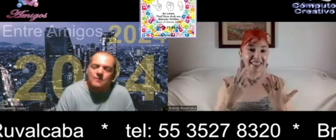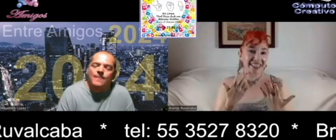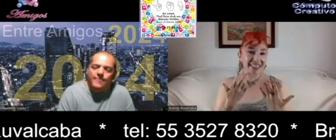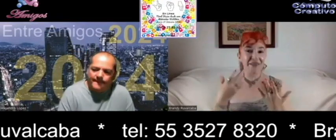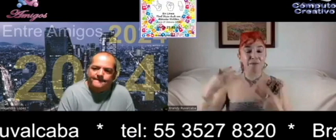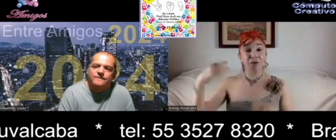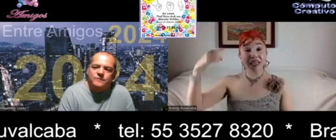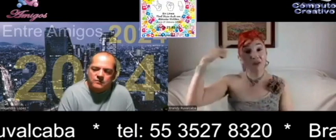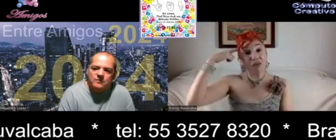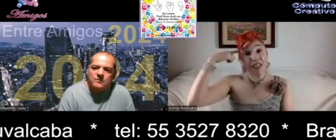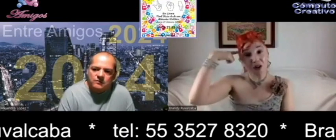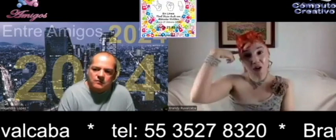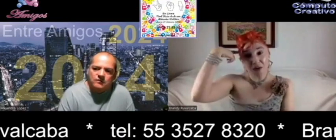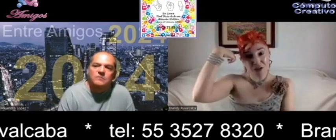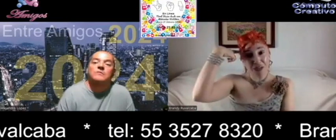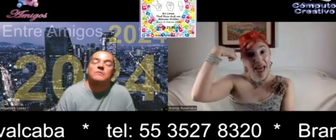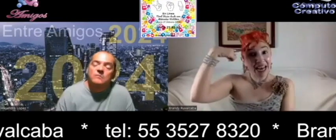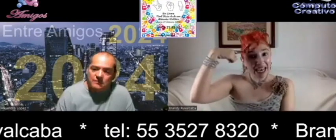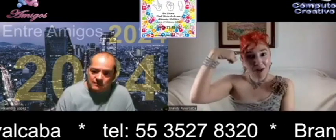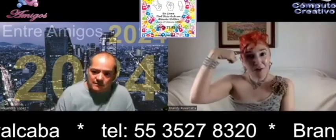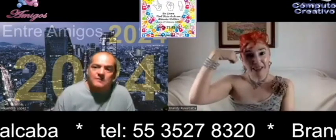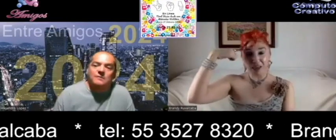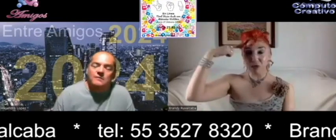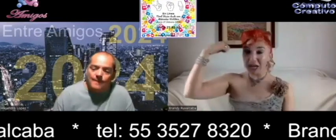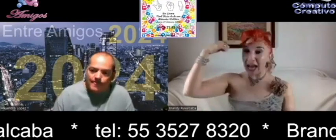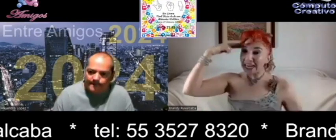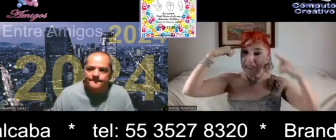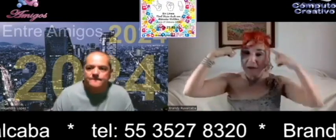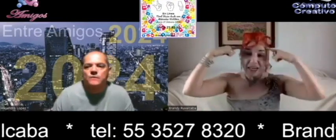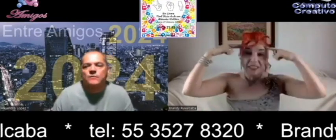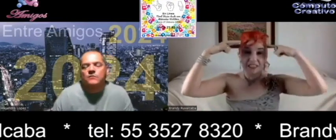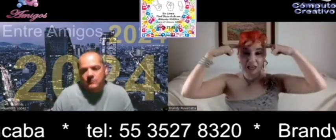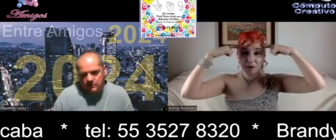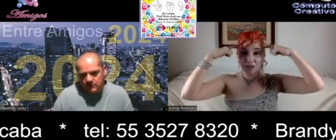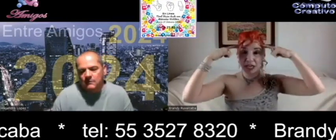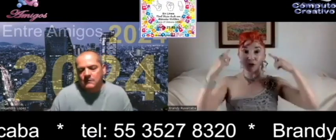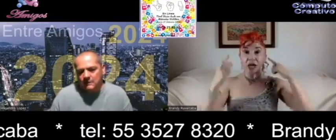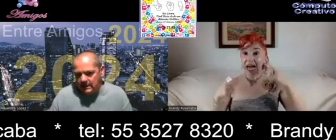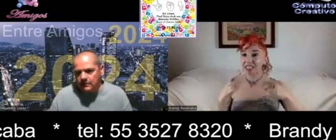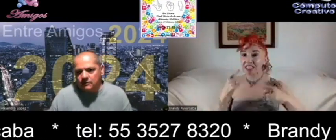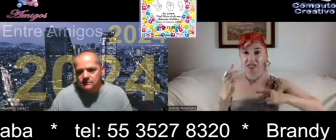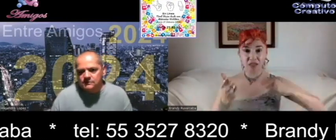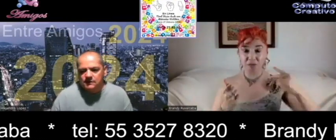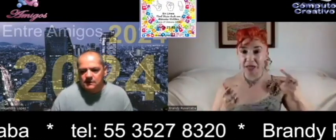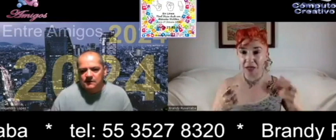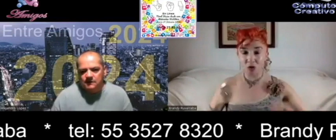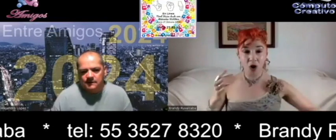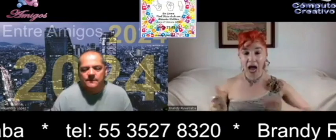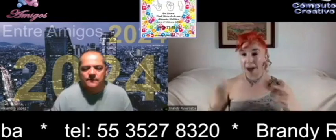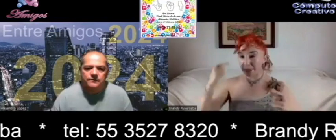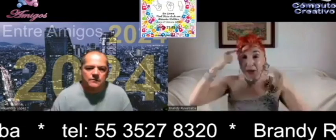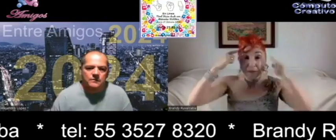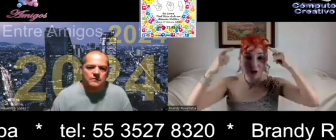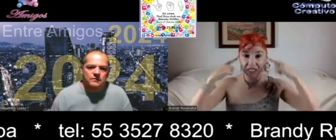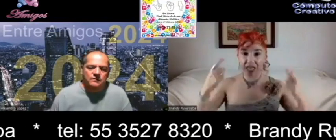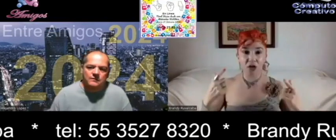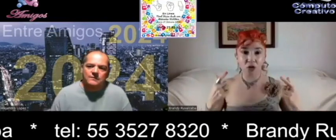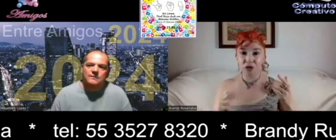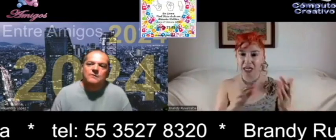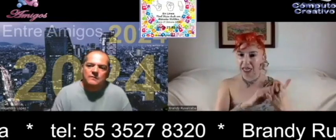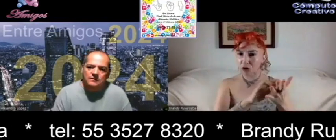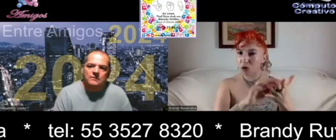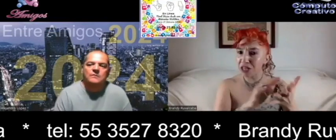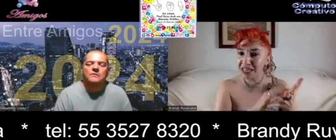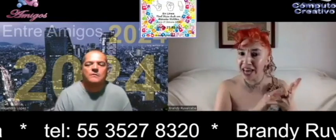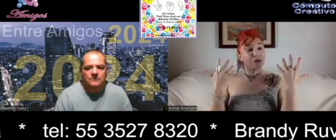y te sirve porque es un idioma, es una lengua, te ayuda a activar el cerebro, te ayuda a estar Claro, despierto, a memorizar